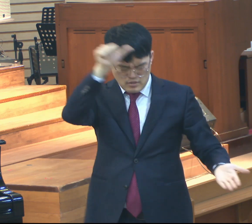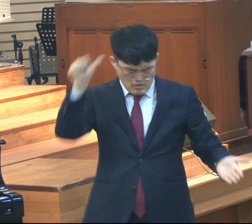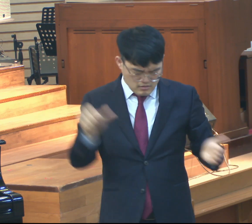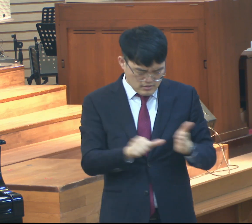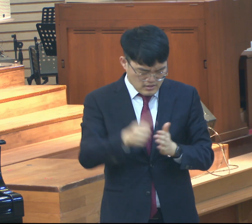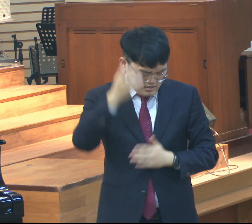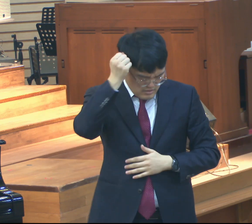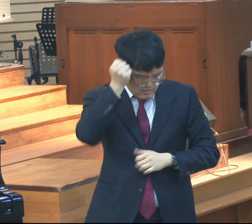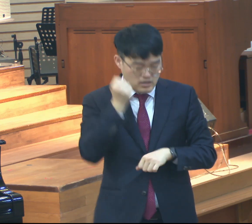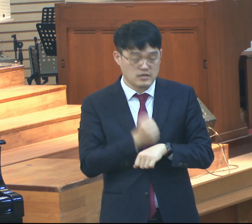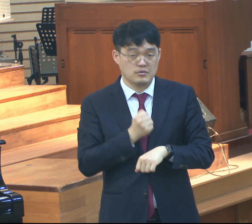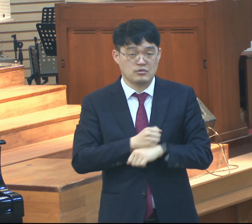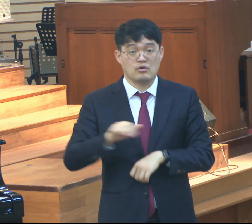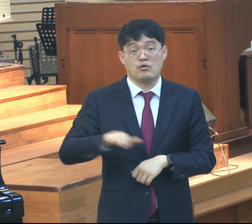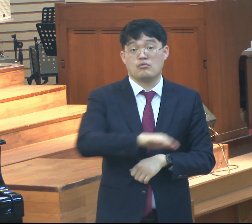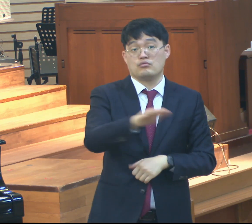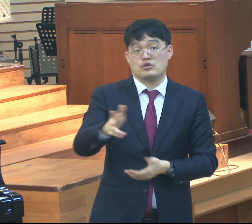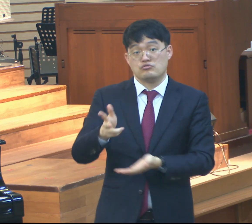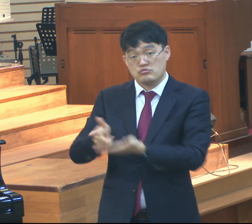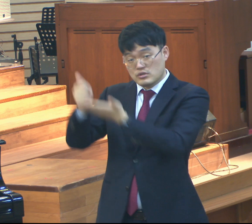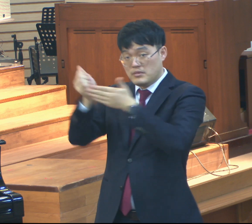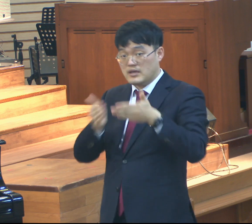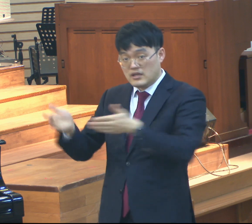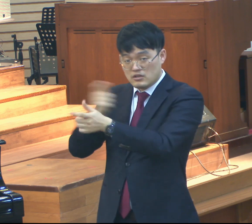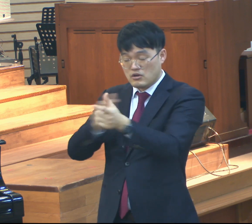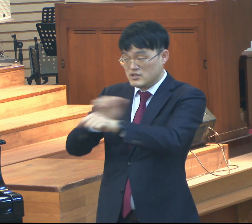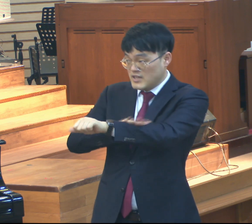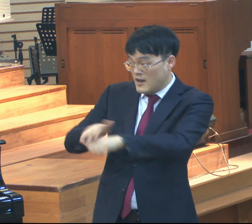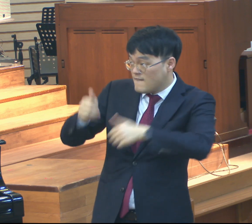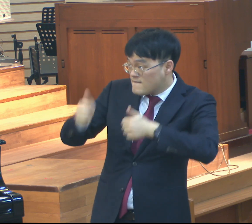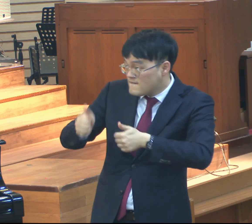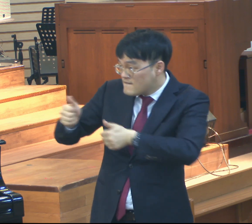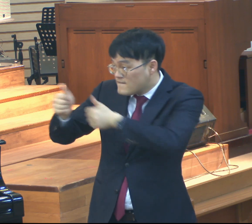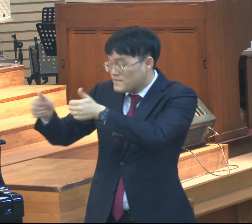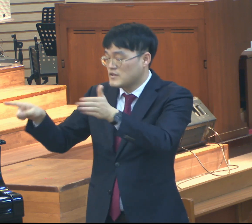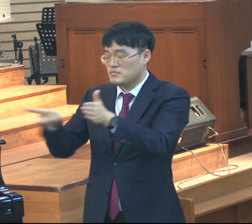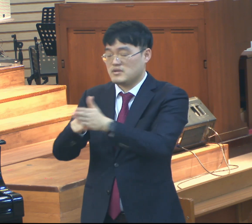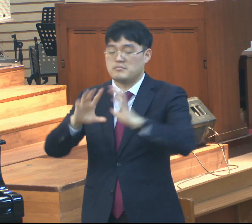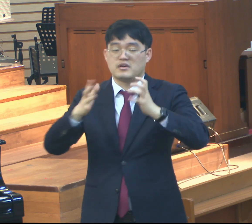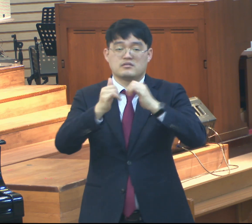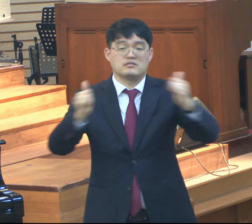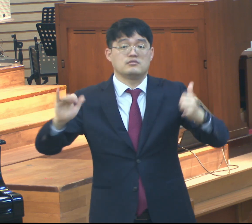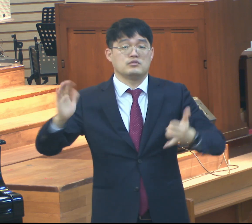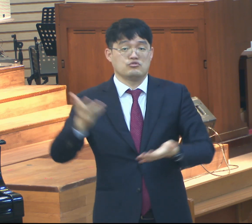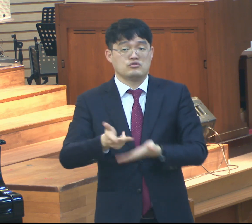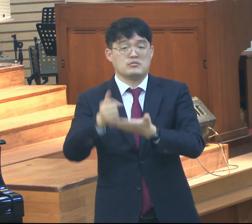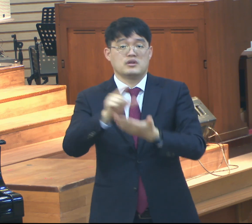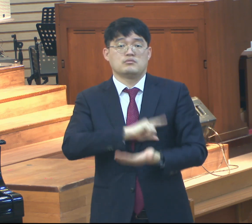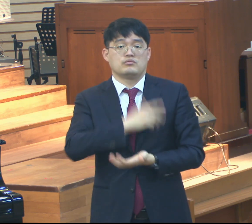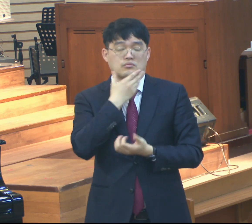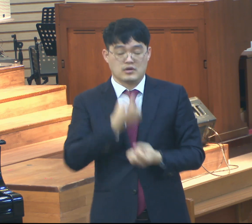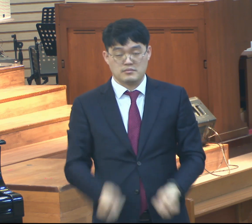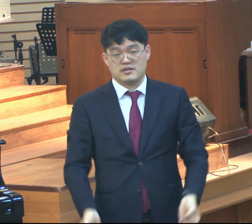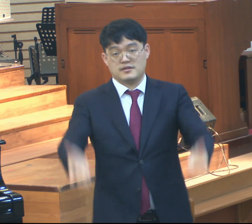우리 주님을 뒤를 더 잘 따라갈 수 있는 믿음의 백성들이 다 되시기를 주님의 이름으로 축원합니다.